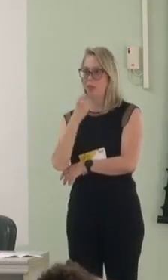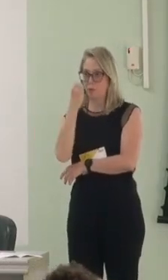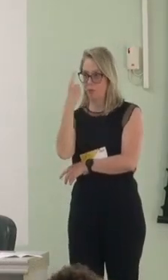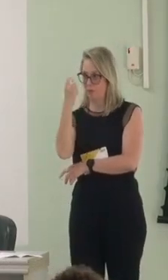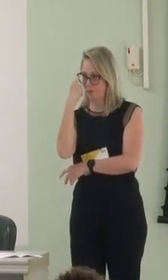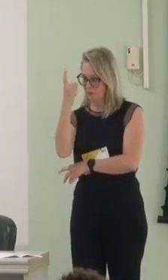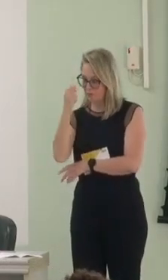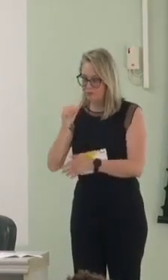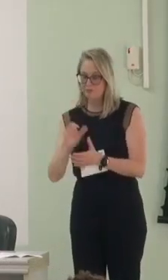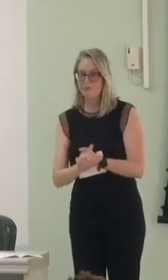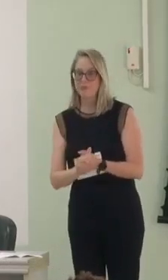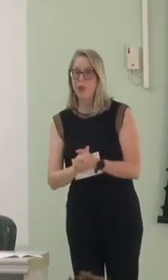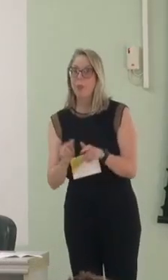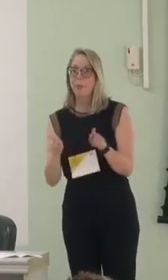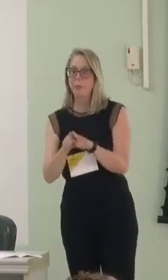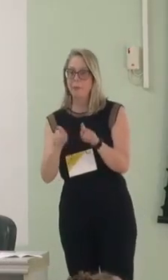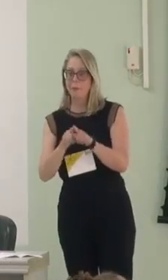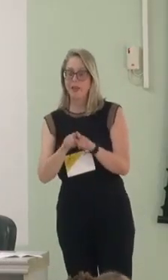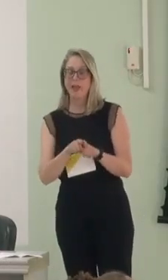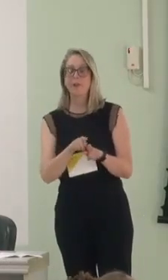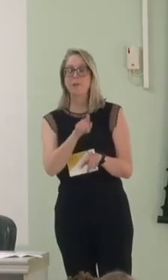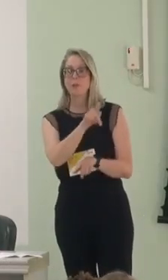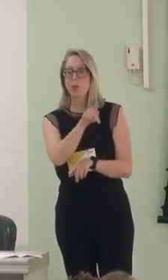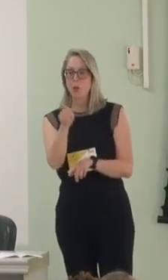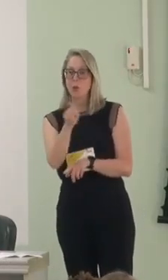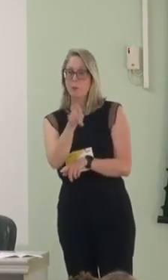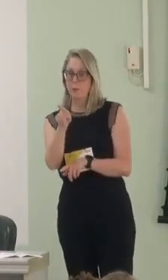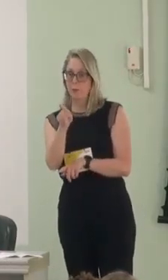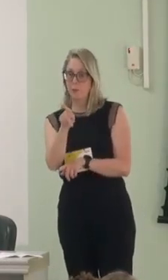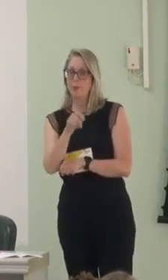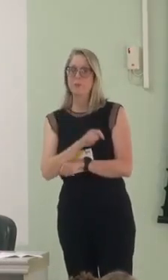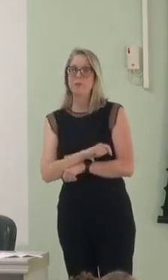E esse aqui é o meu sinal, em língua de sinais, o sinal que me identifica.